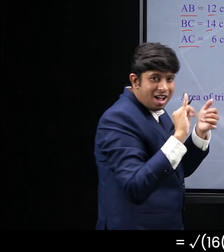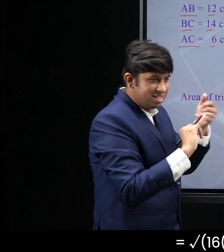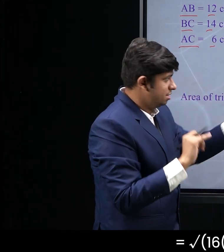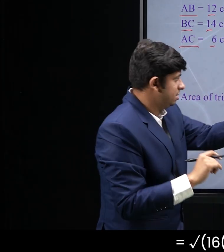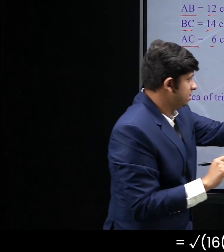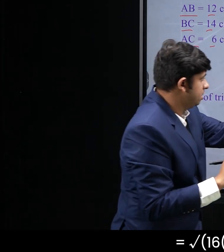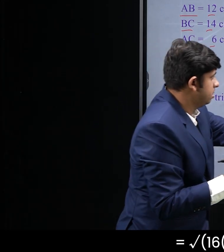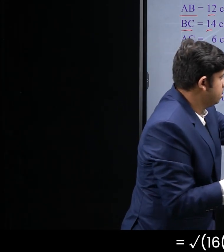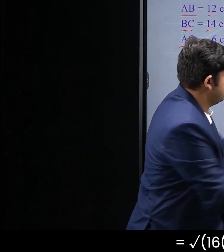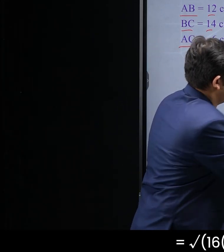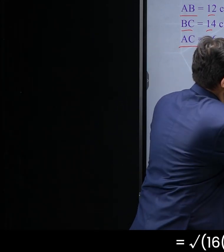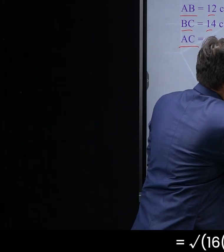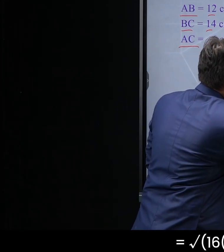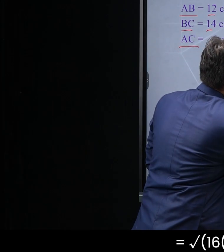16 ಮೈನಸ್ 6